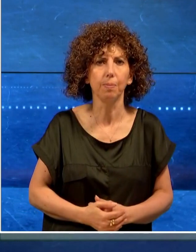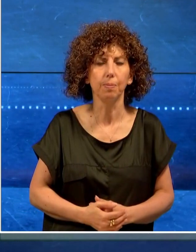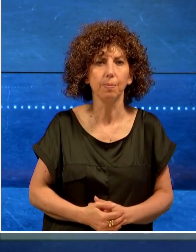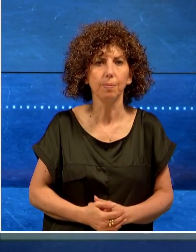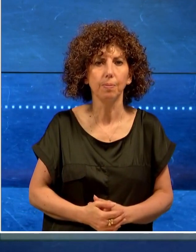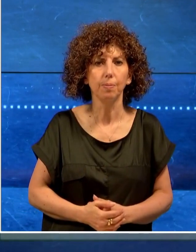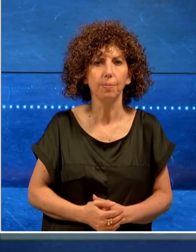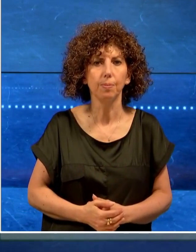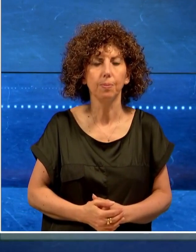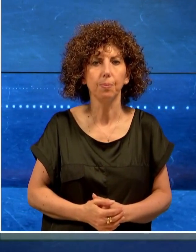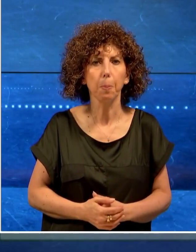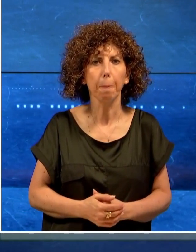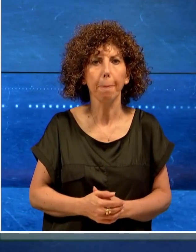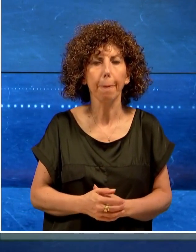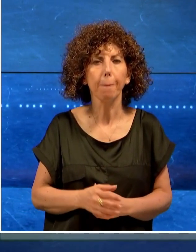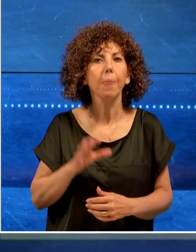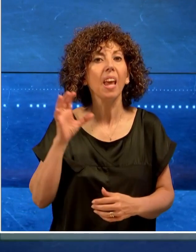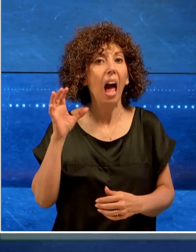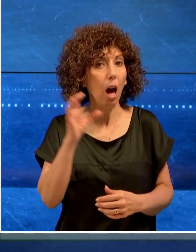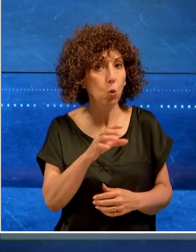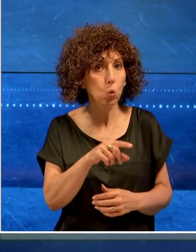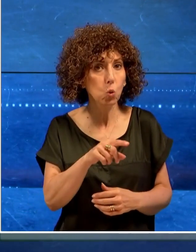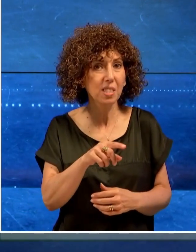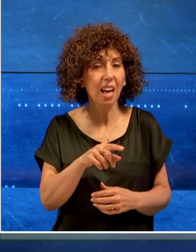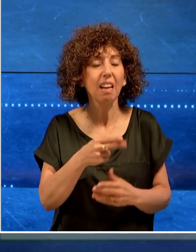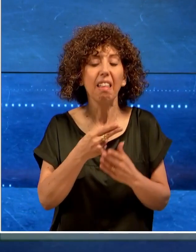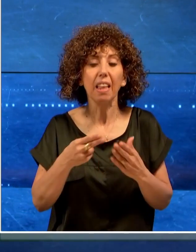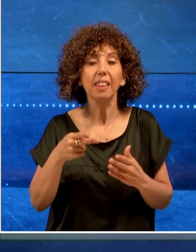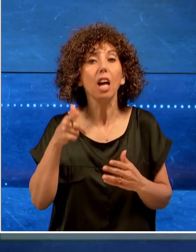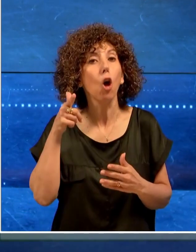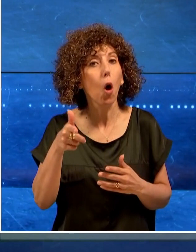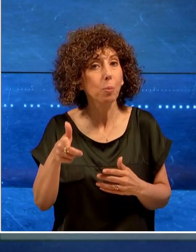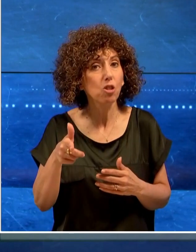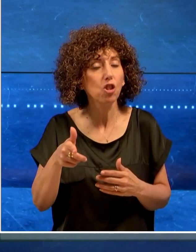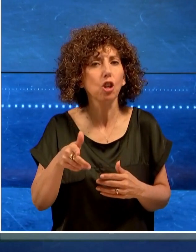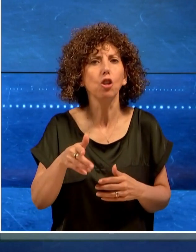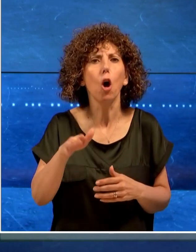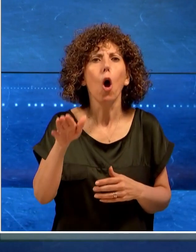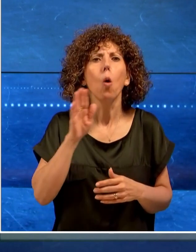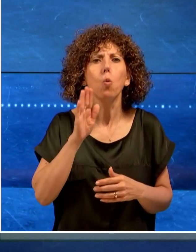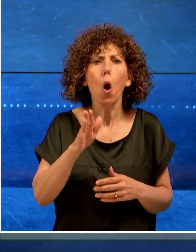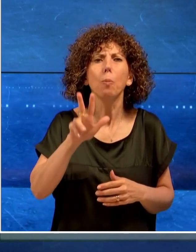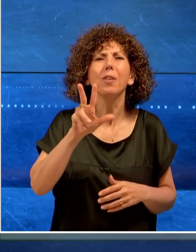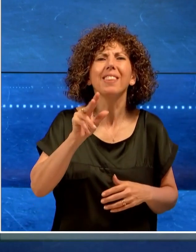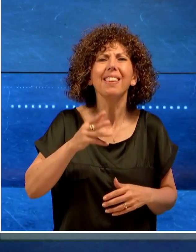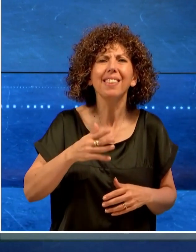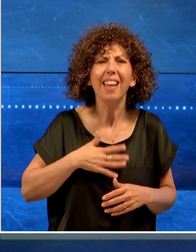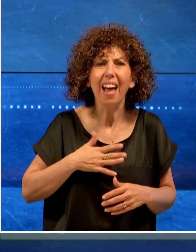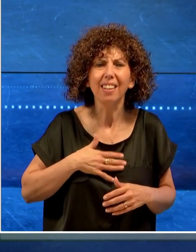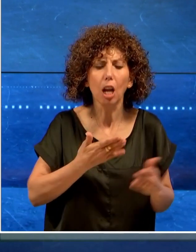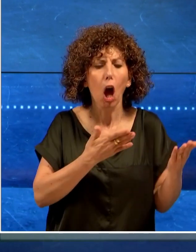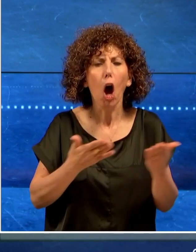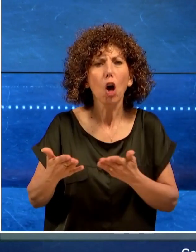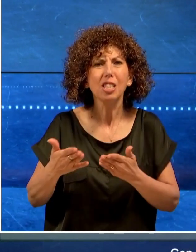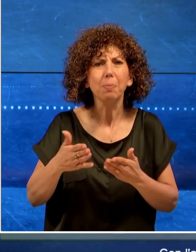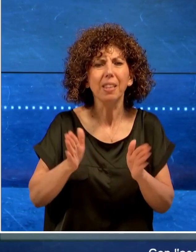quenne con l'accusa di tentato omicidio un trentenne ospite della foresteria per stranieri